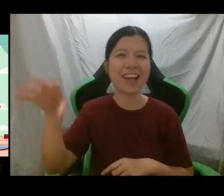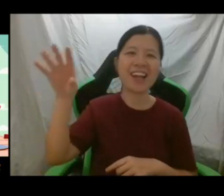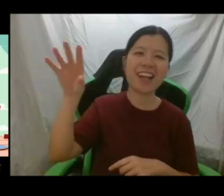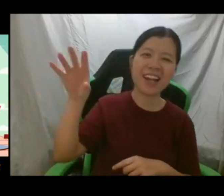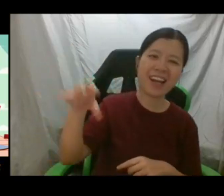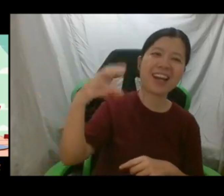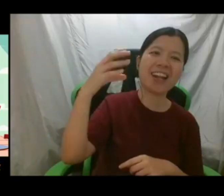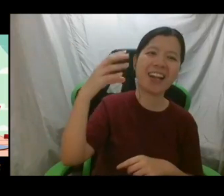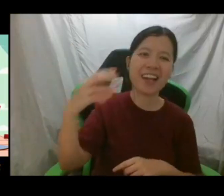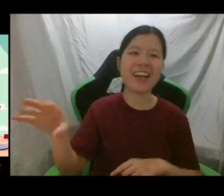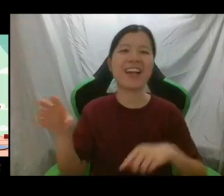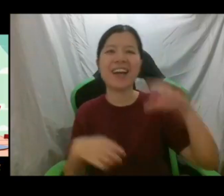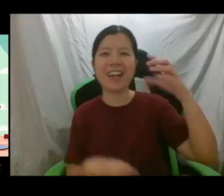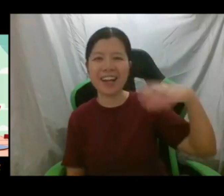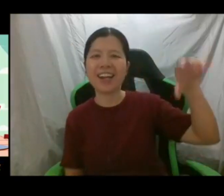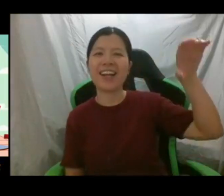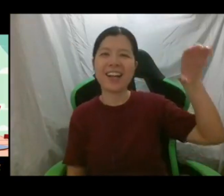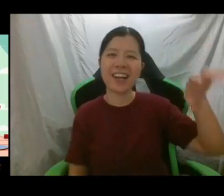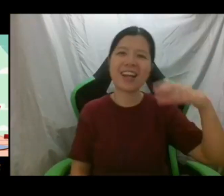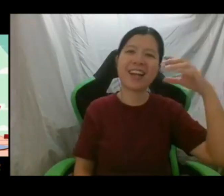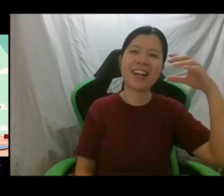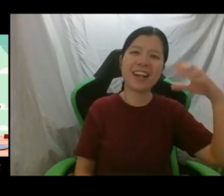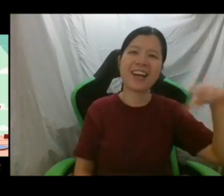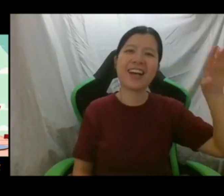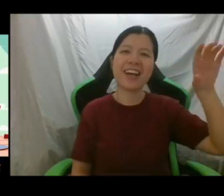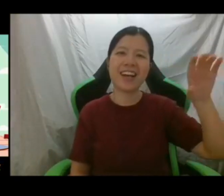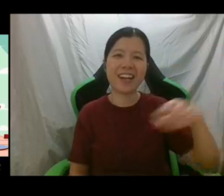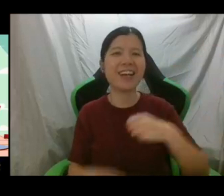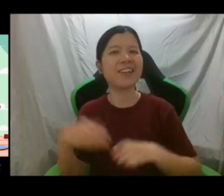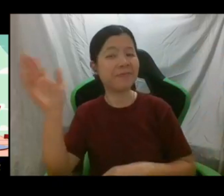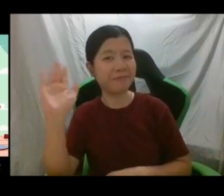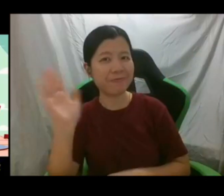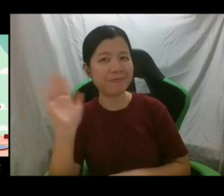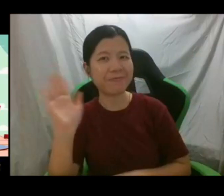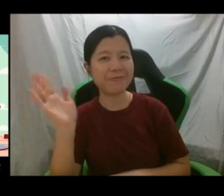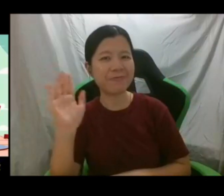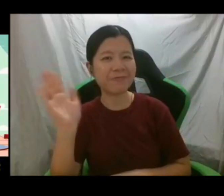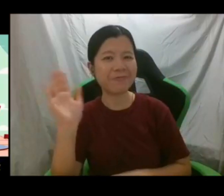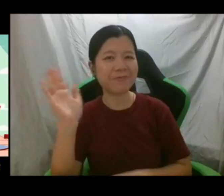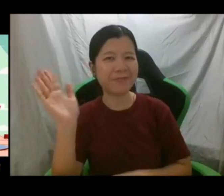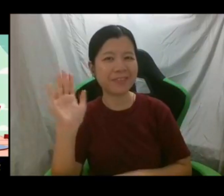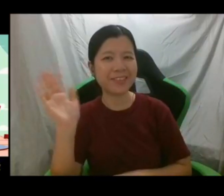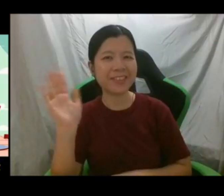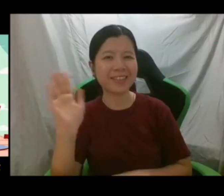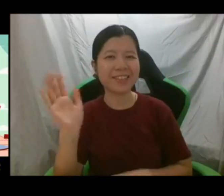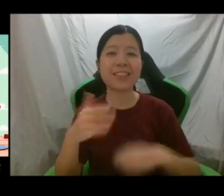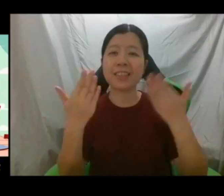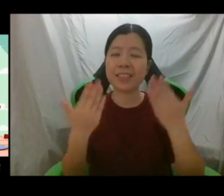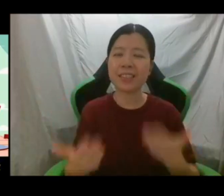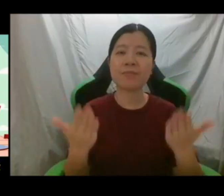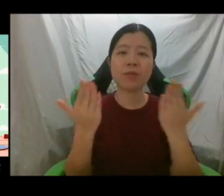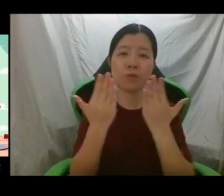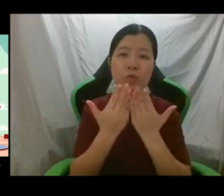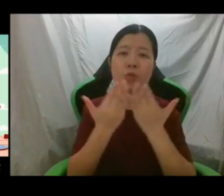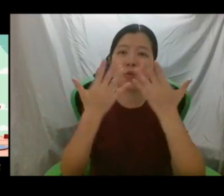叮叮叮叮叮叮，下課鐘聲響了，揮揮手說再